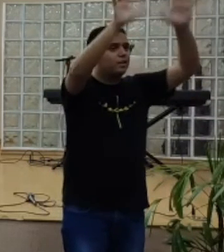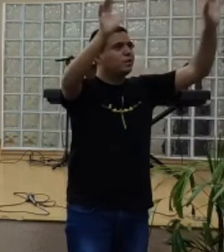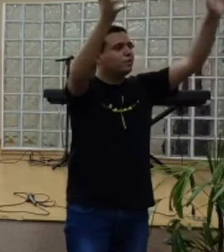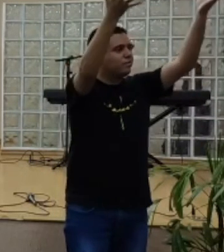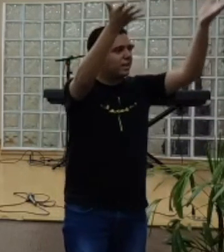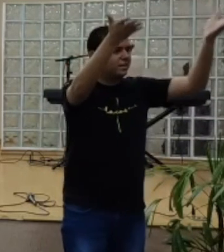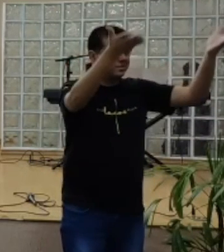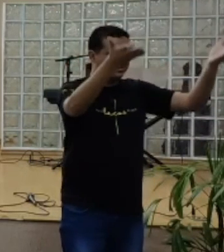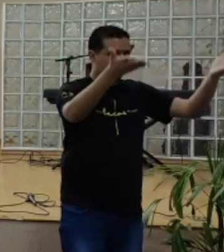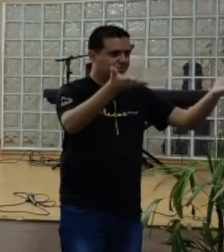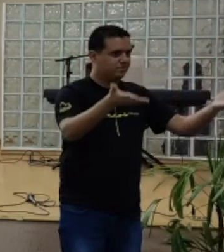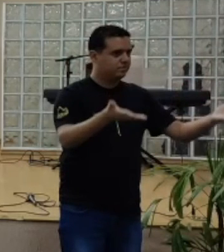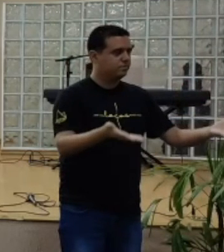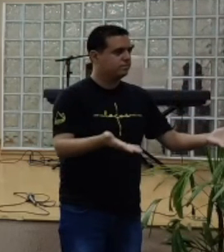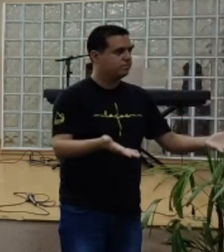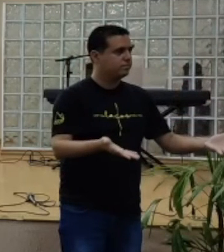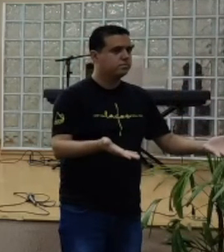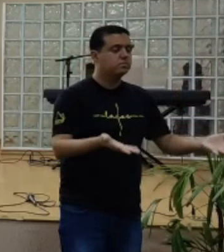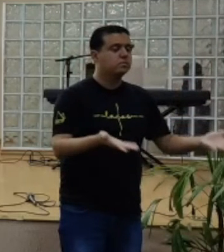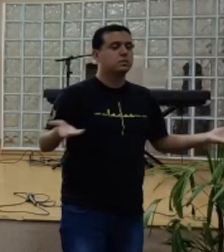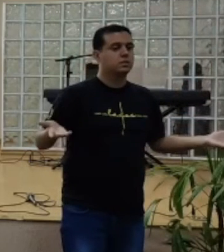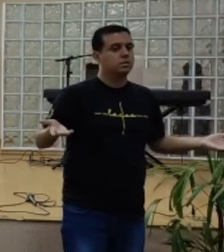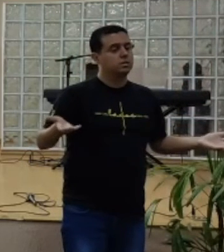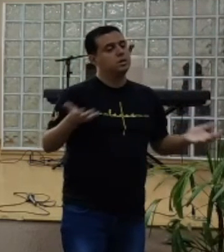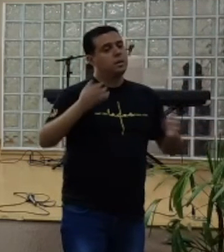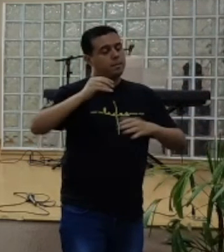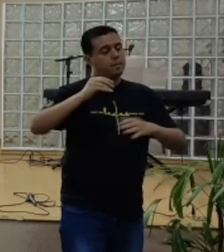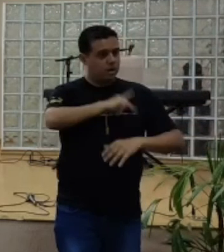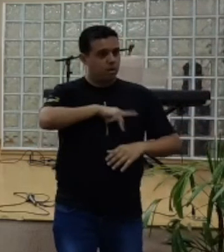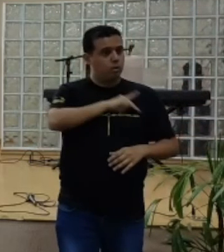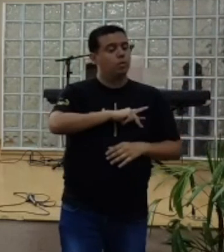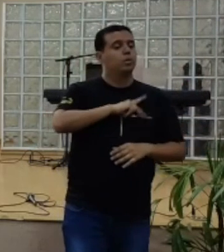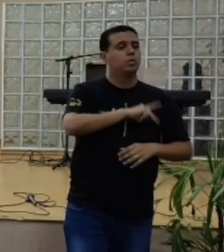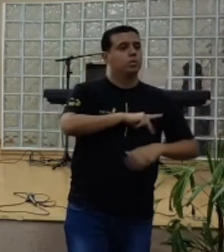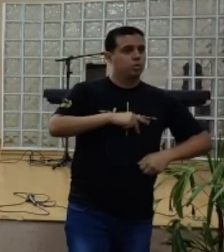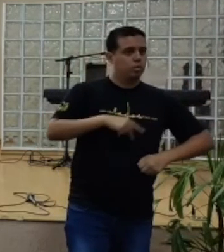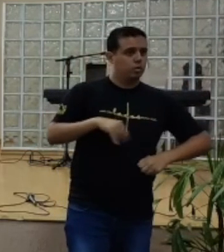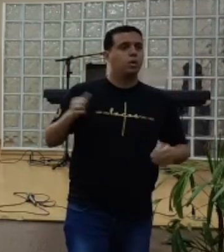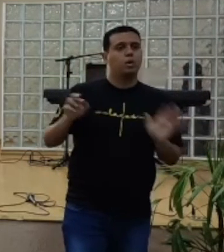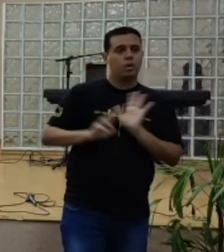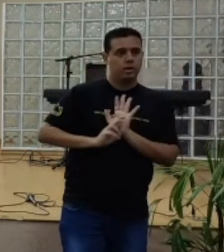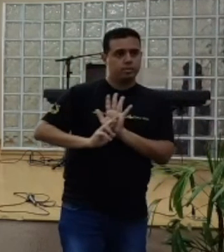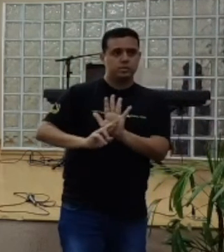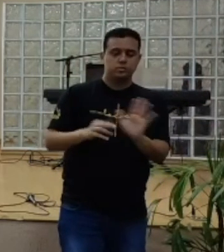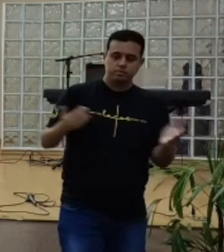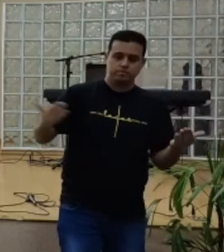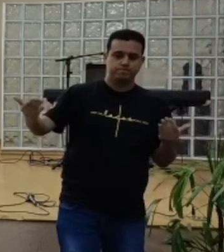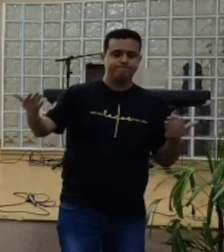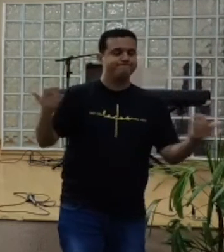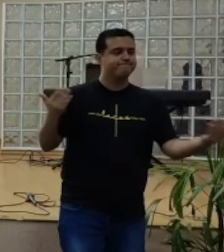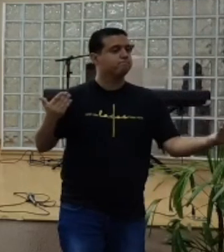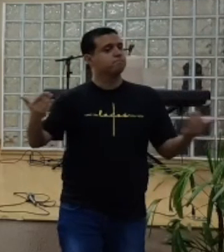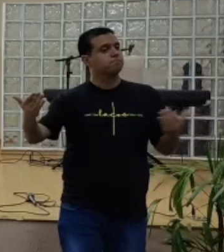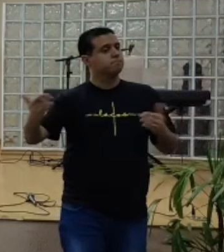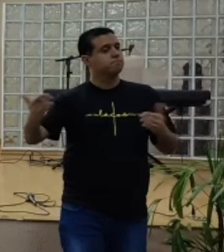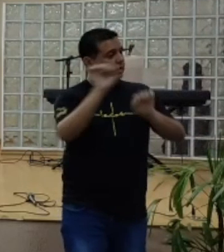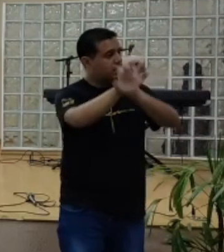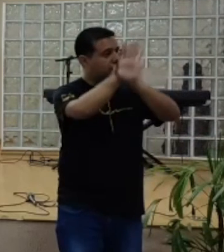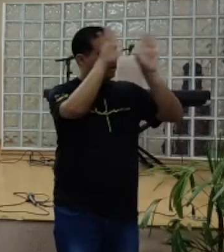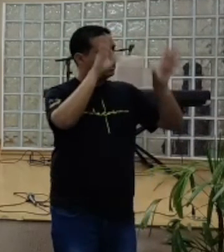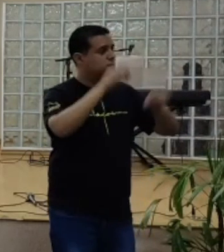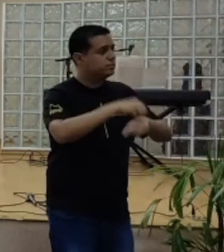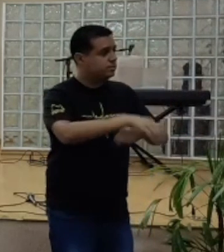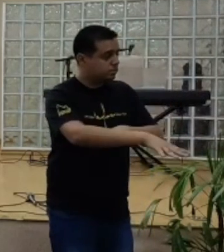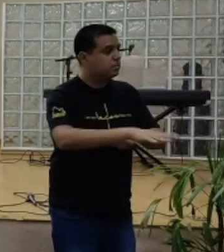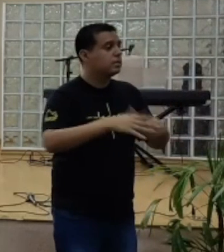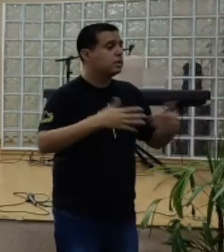uma alegoria de tudo isso e acaba deixando muito claro para nós. E ele vai fazer a pergunta: então